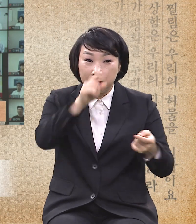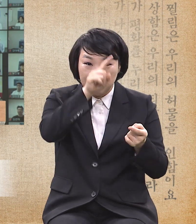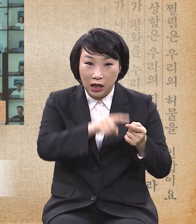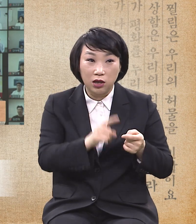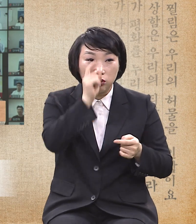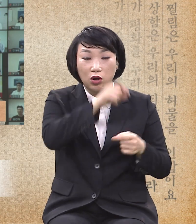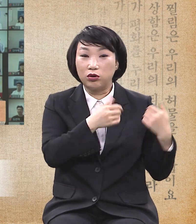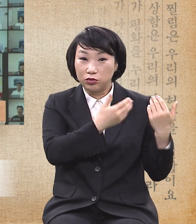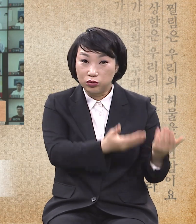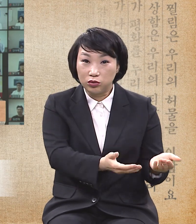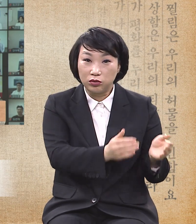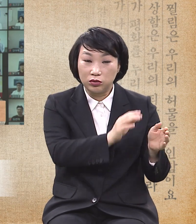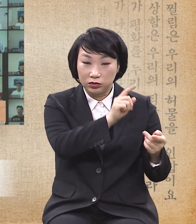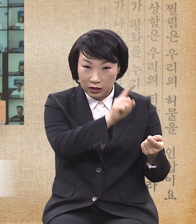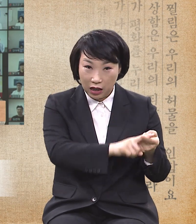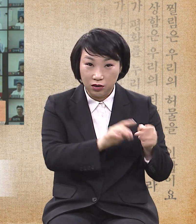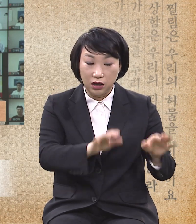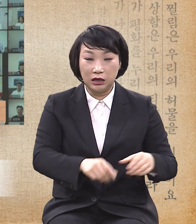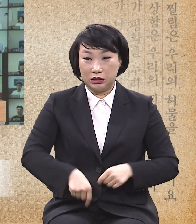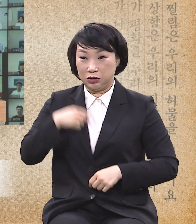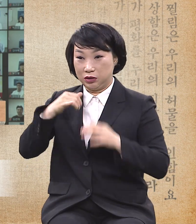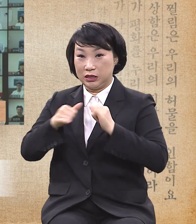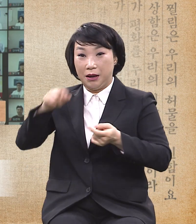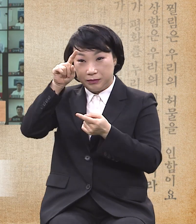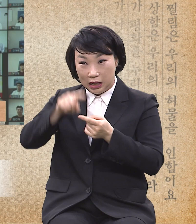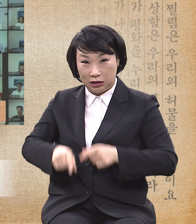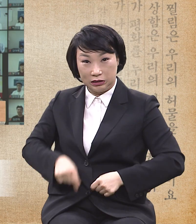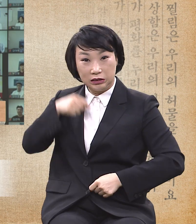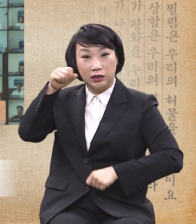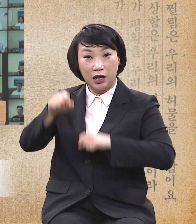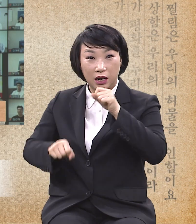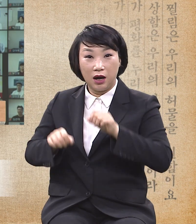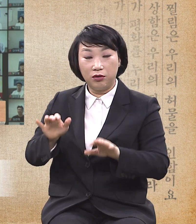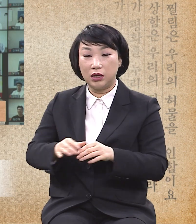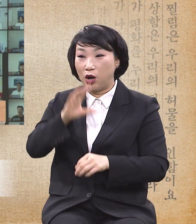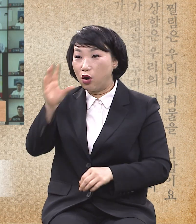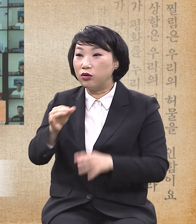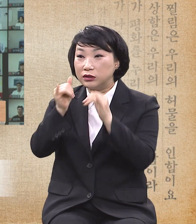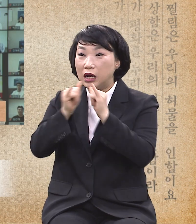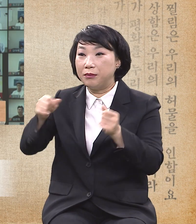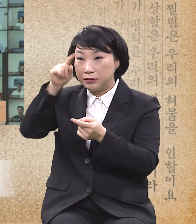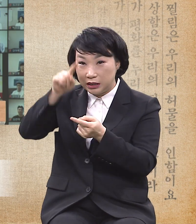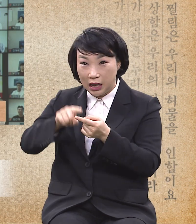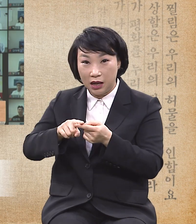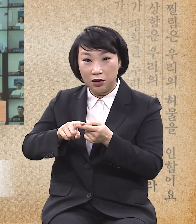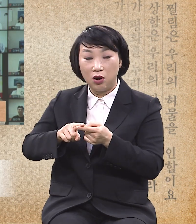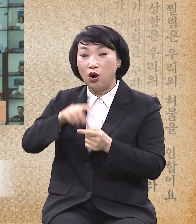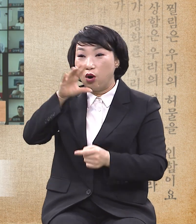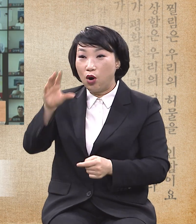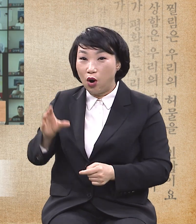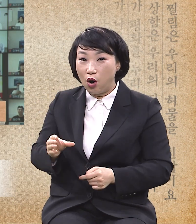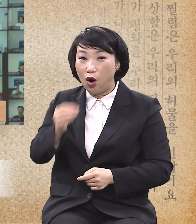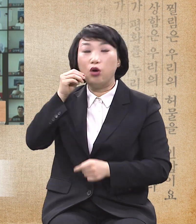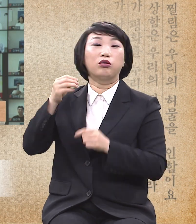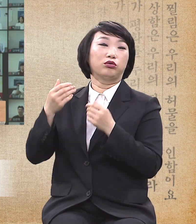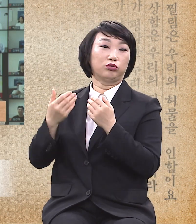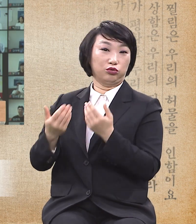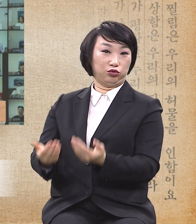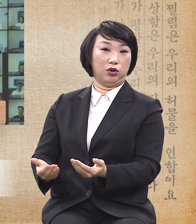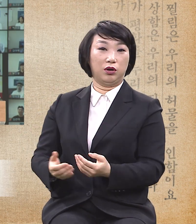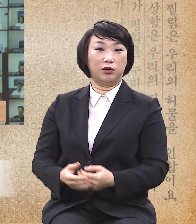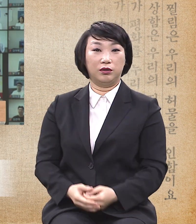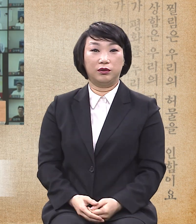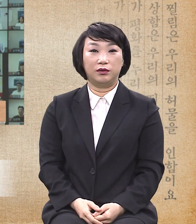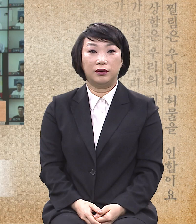그대로 더럽고 의로운 자는 그대로 의를 행하고 거룩한 자는 그대로 거룩하게